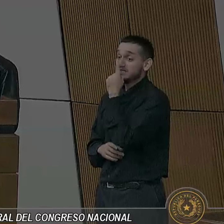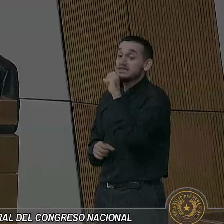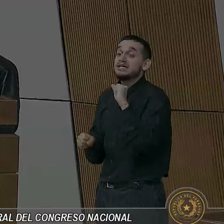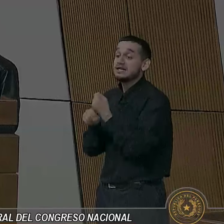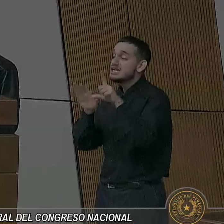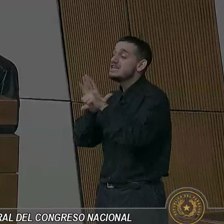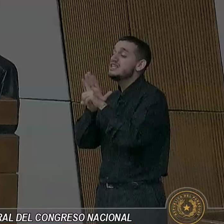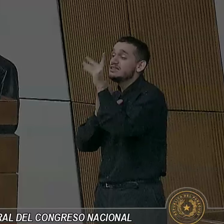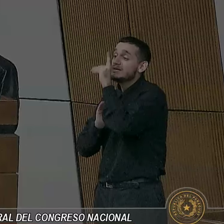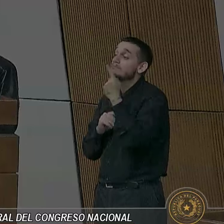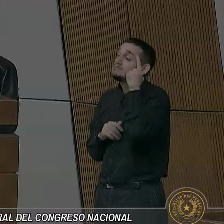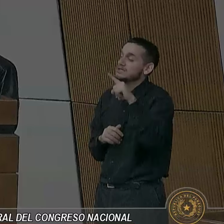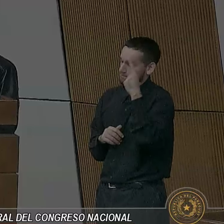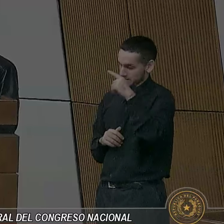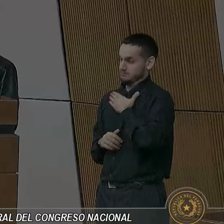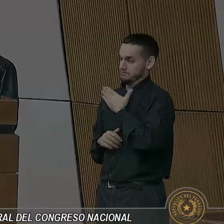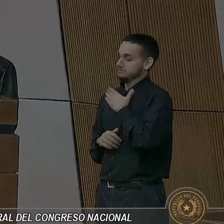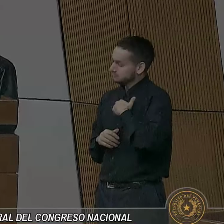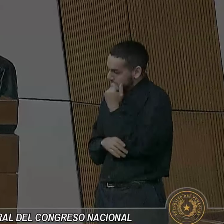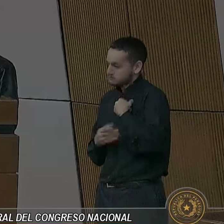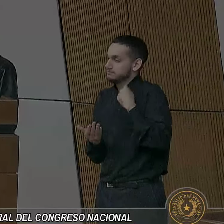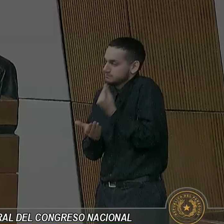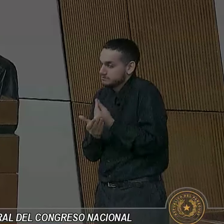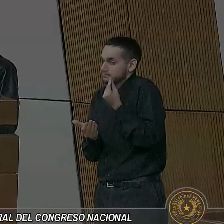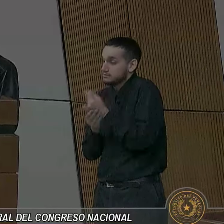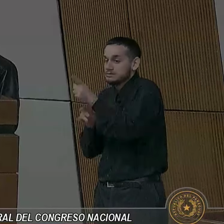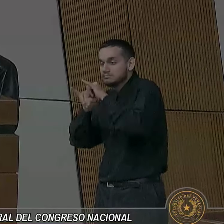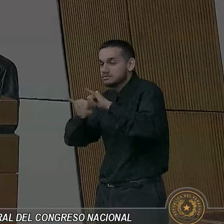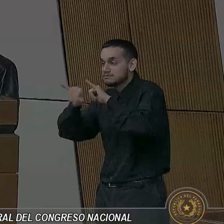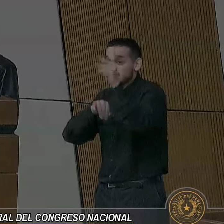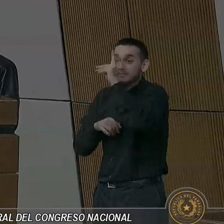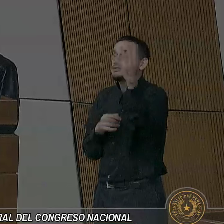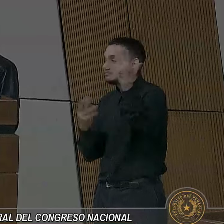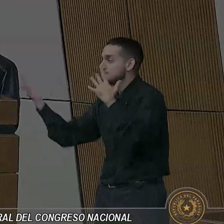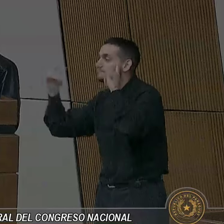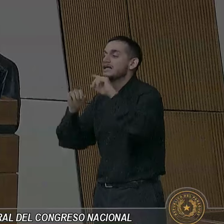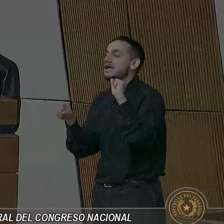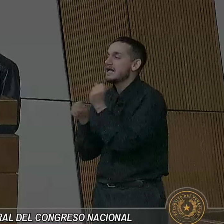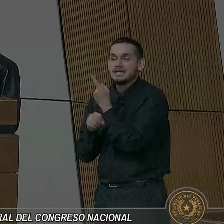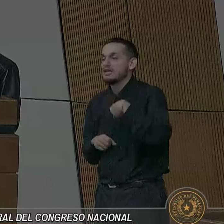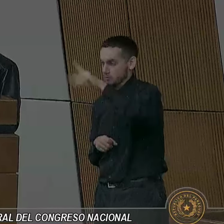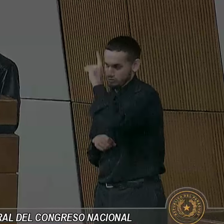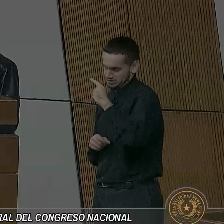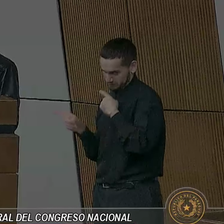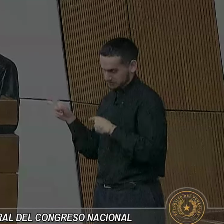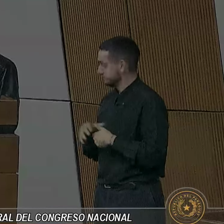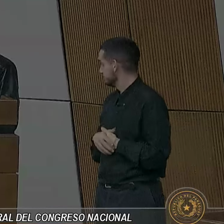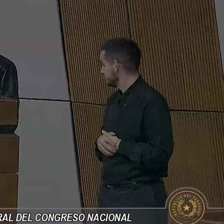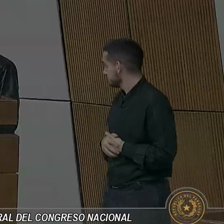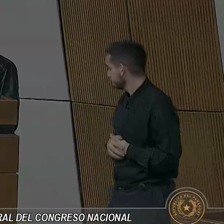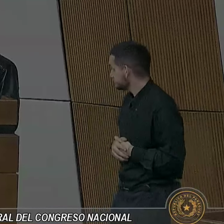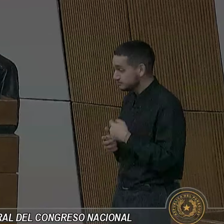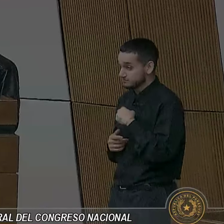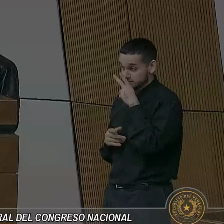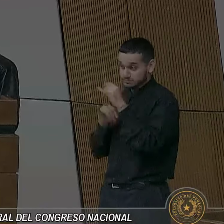nosotros que somos parte de esto, ¿verdad? Que vamos a formar parte. Y eso de mi parte es lo que